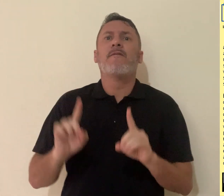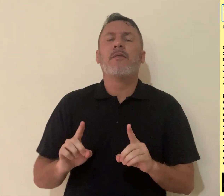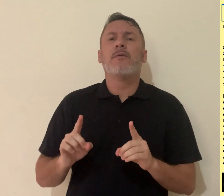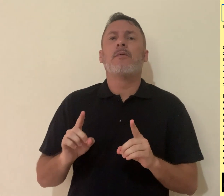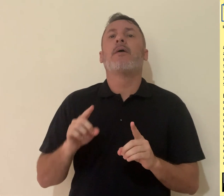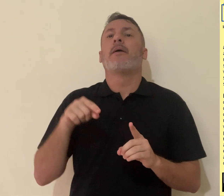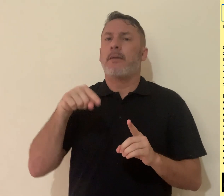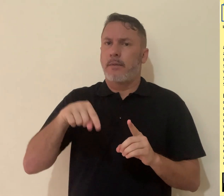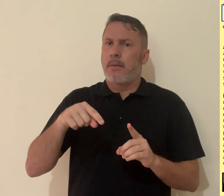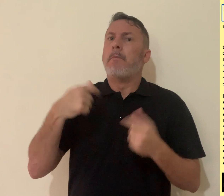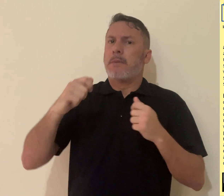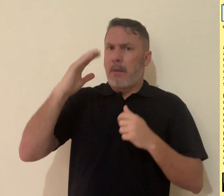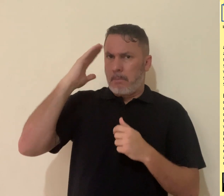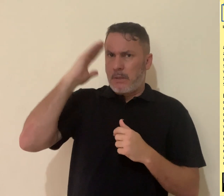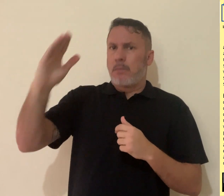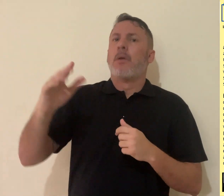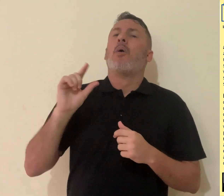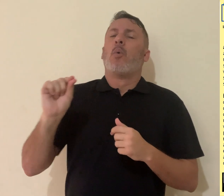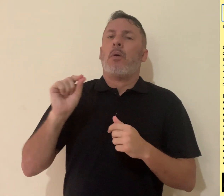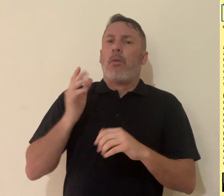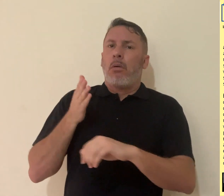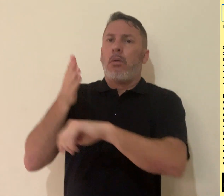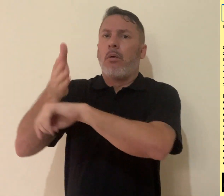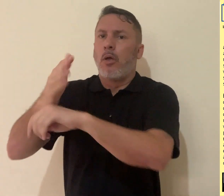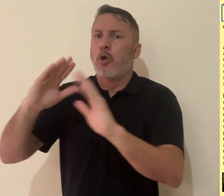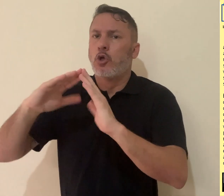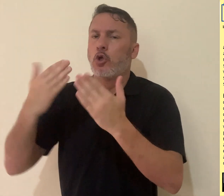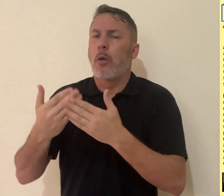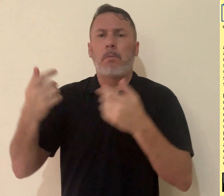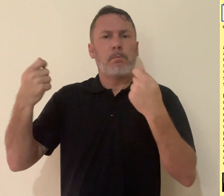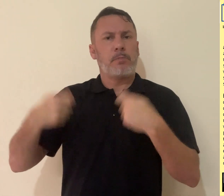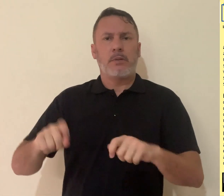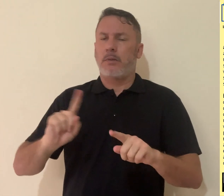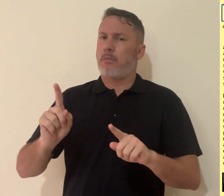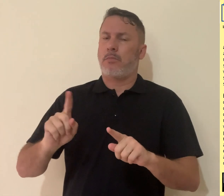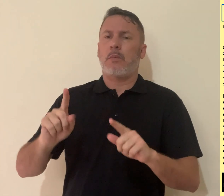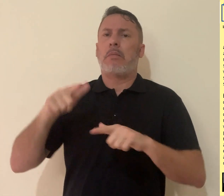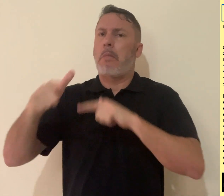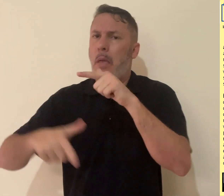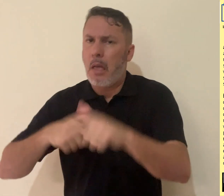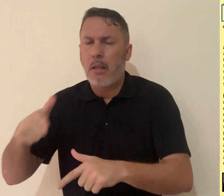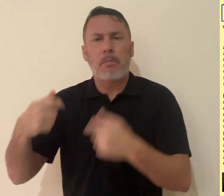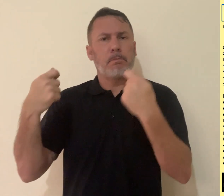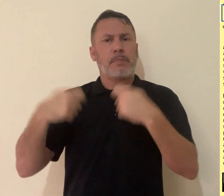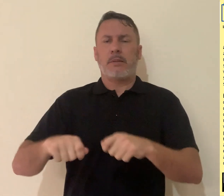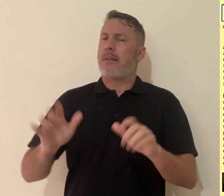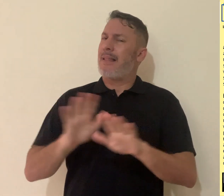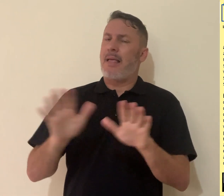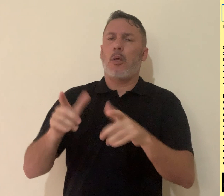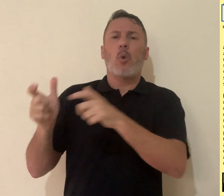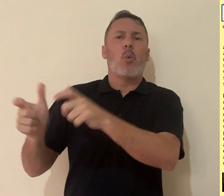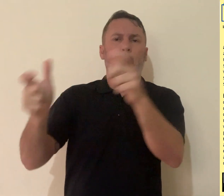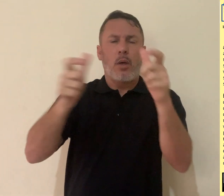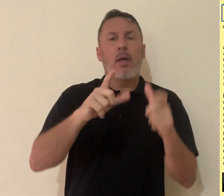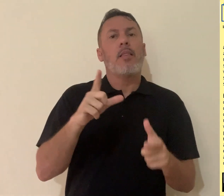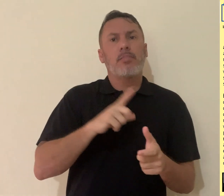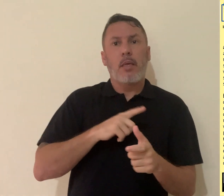pessoa com deficiência preferencialmente seja dispensada do comparecimento ao local de trabalho com